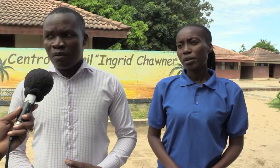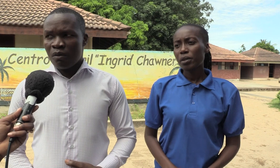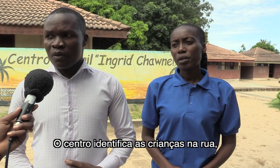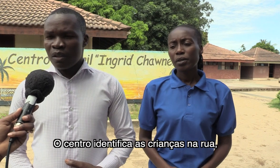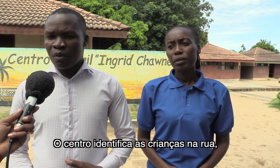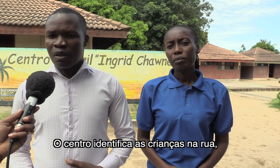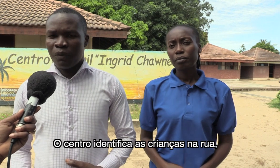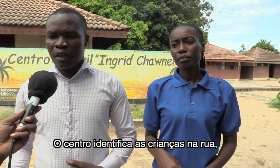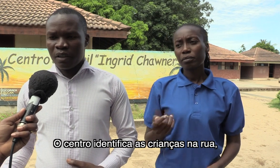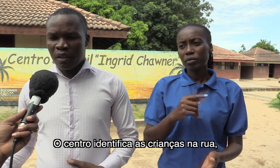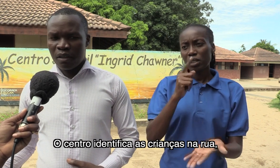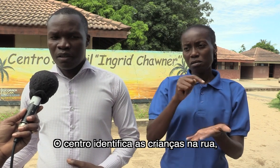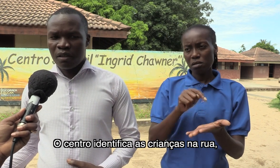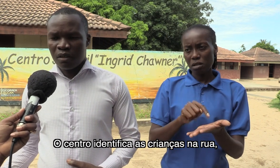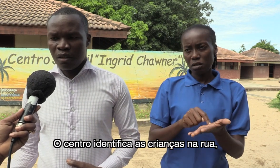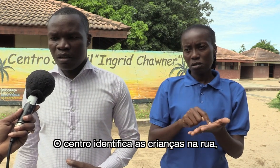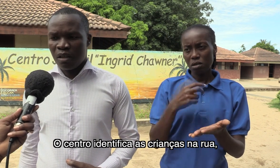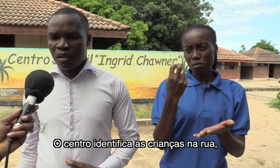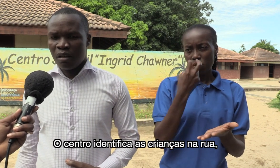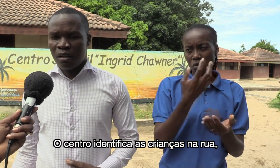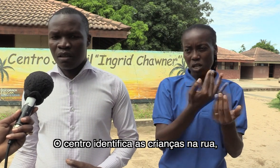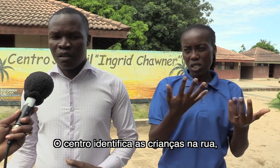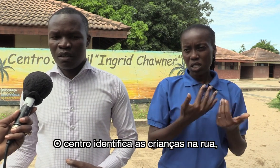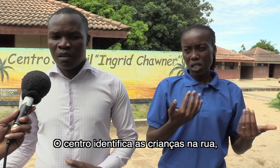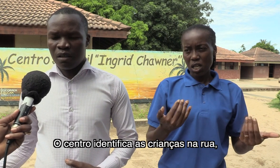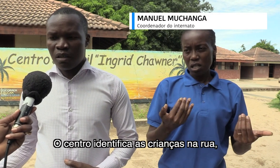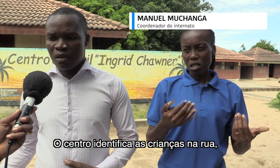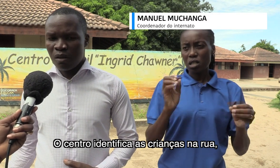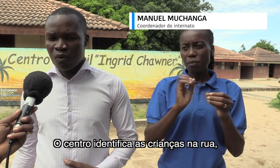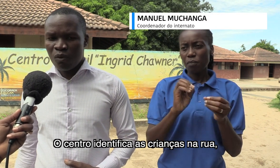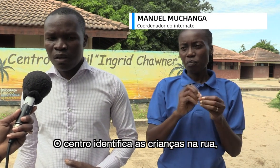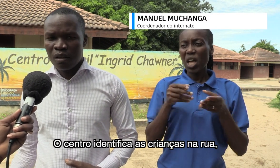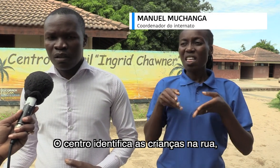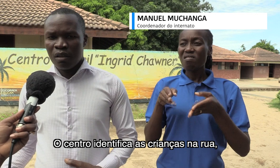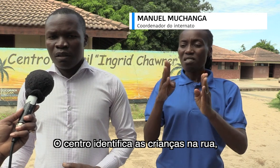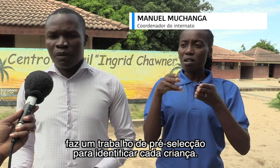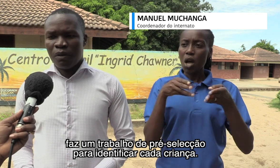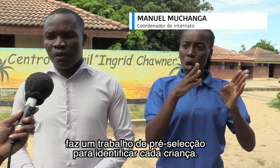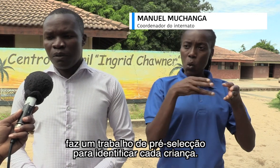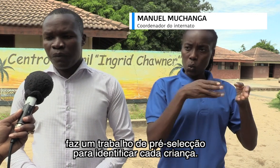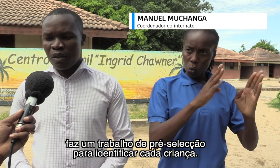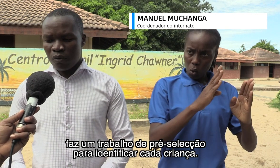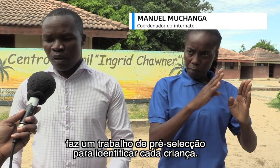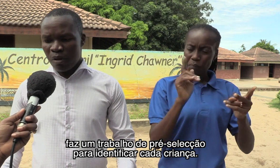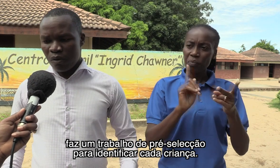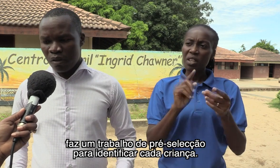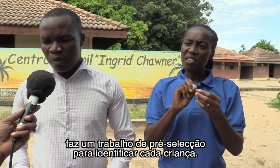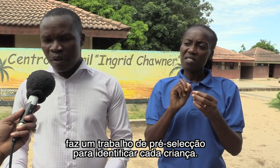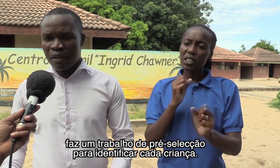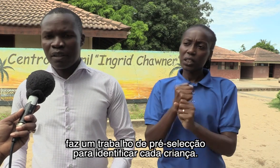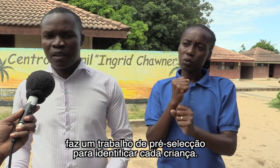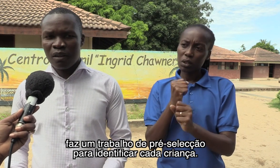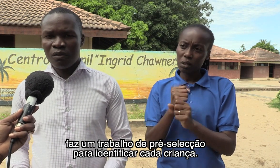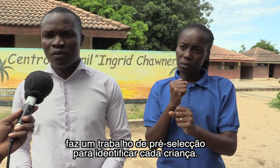O centro identifica as crianças na rua e faz um trabalho